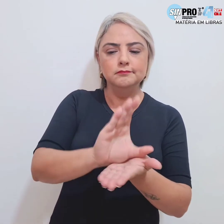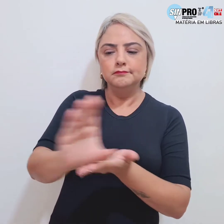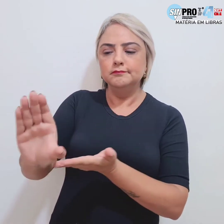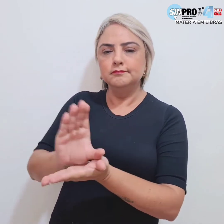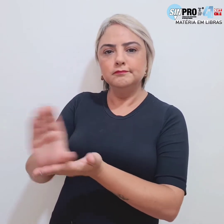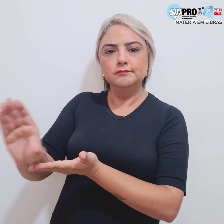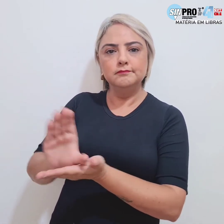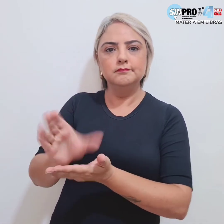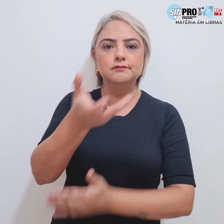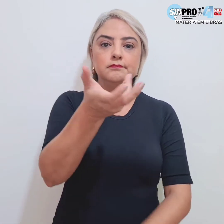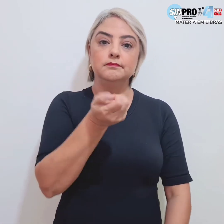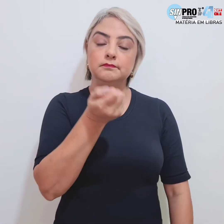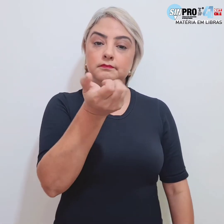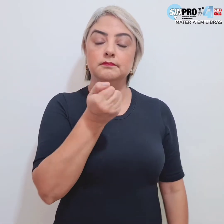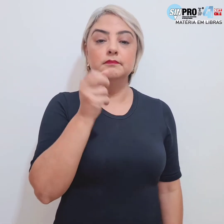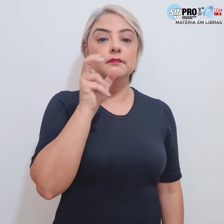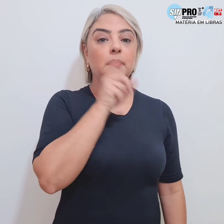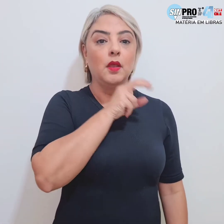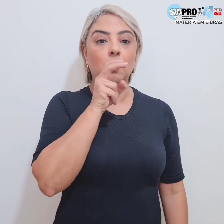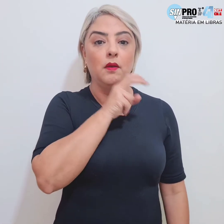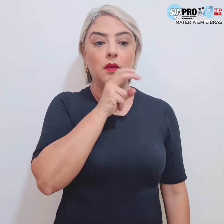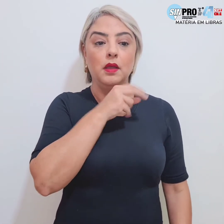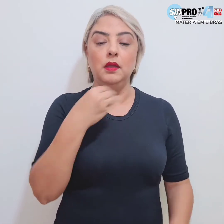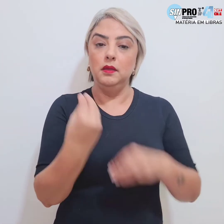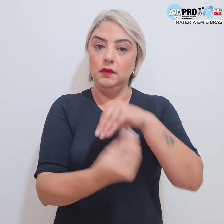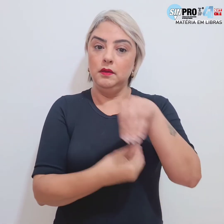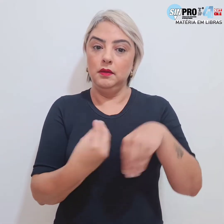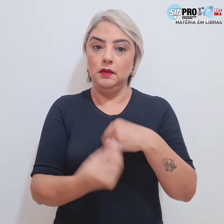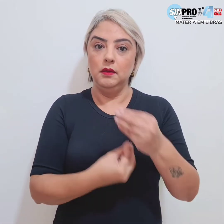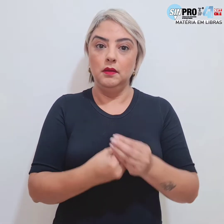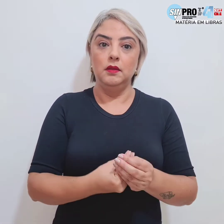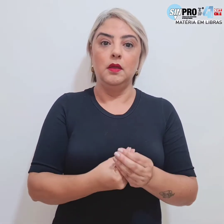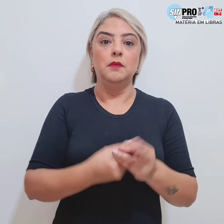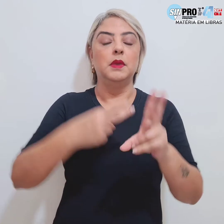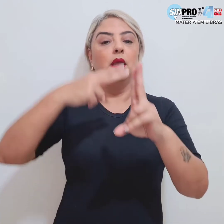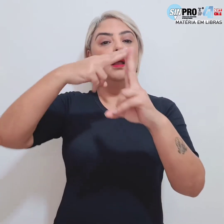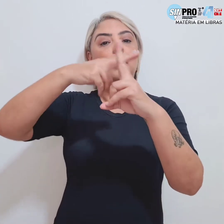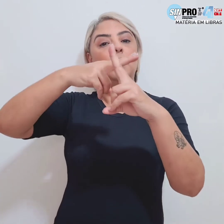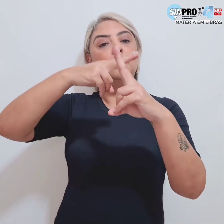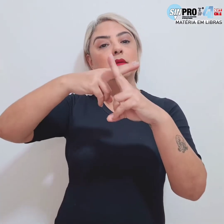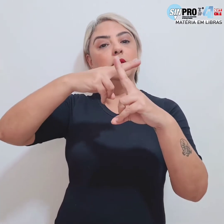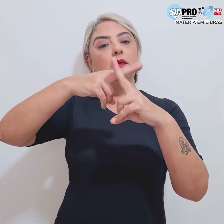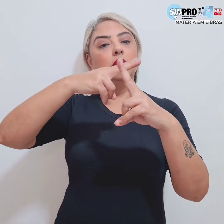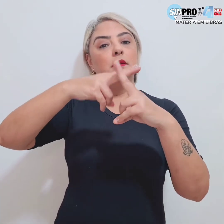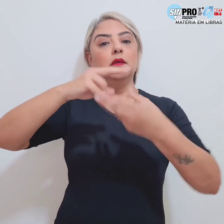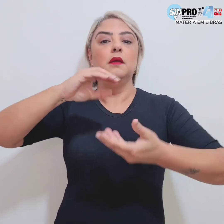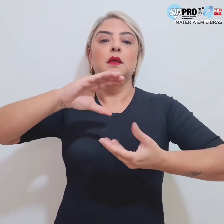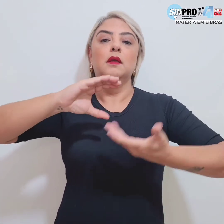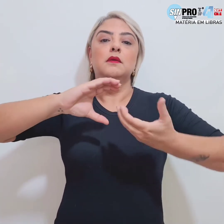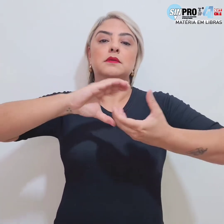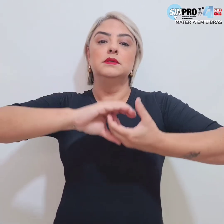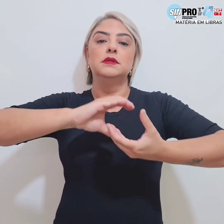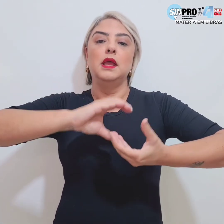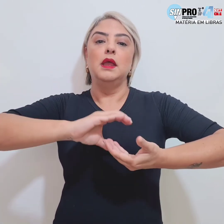auxílio emergencial, que envolve a Caixa Econômica, o SERPRO e a